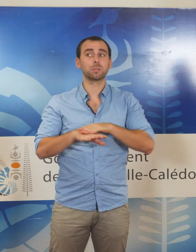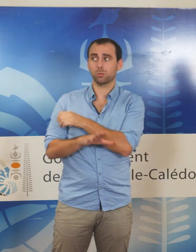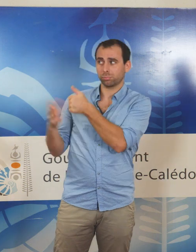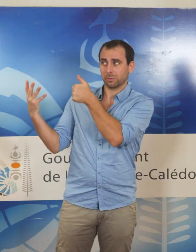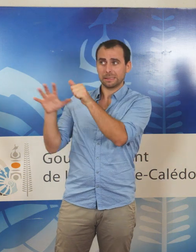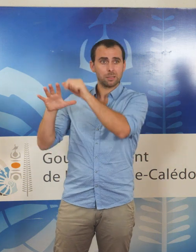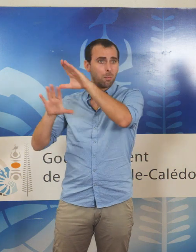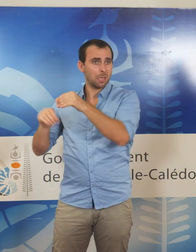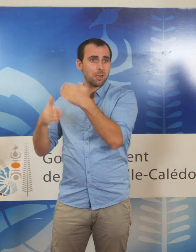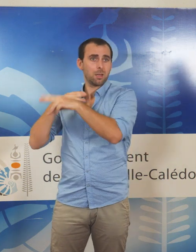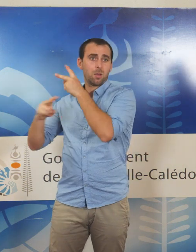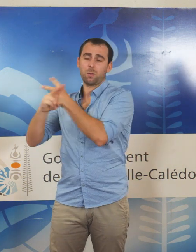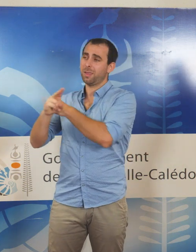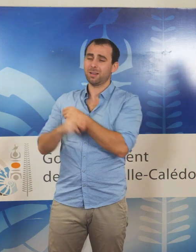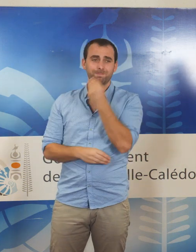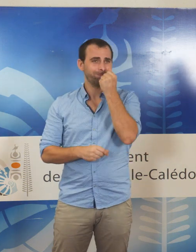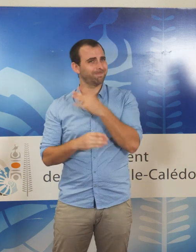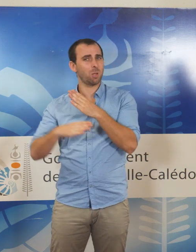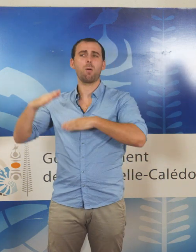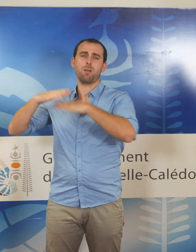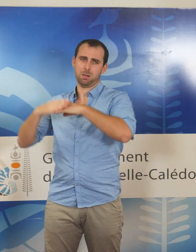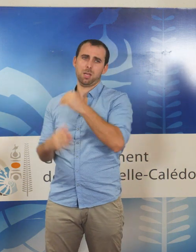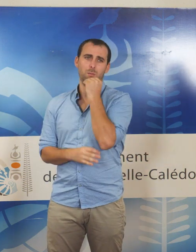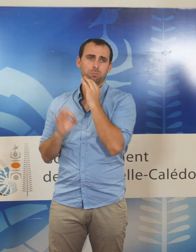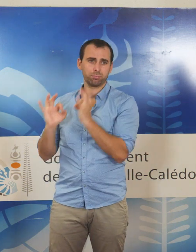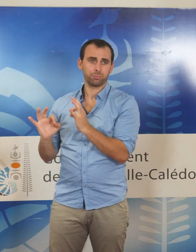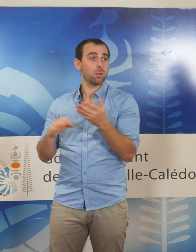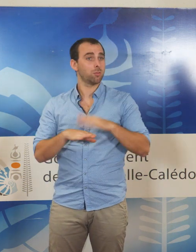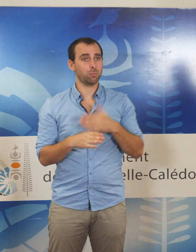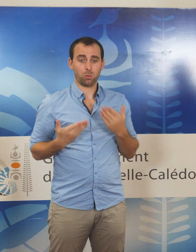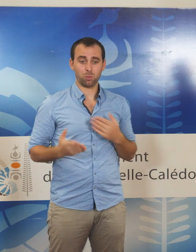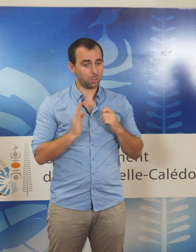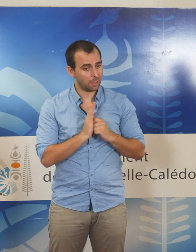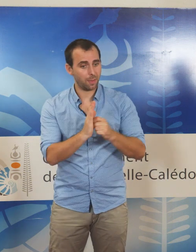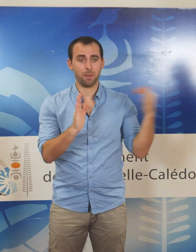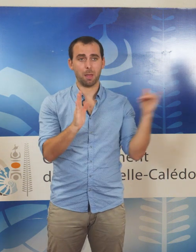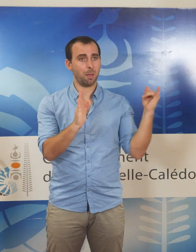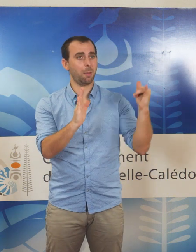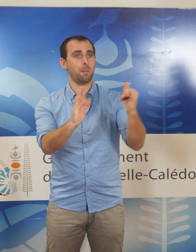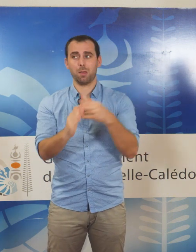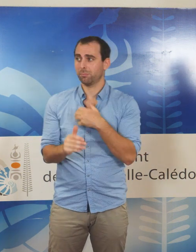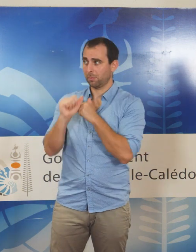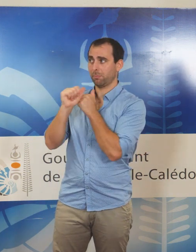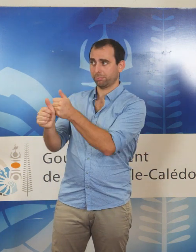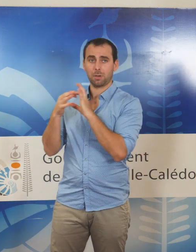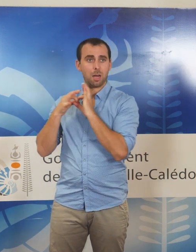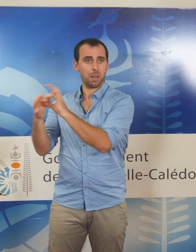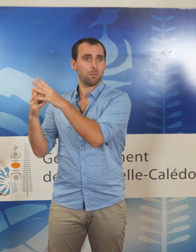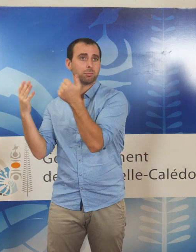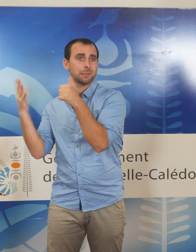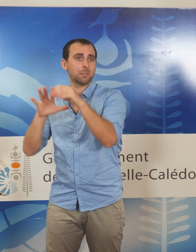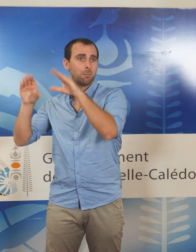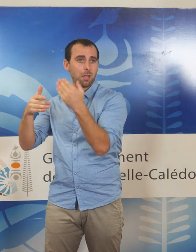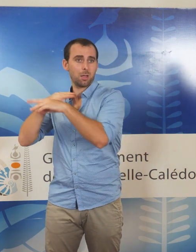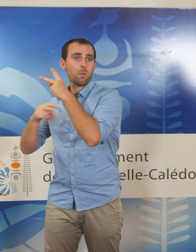dans les hôtels et aujourd'hui, le calendrier de rapatriement se fonde sur ces 600 places et la suspension des vols est liée aux 600 places. Quand il y aura de la place dans les